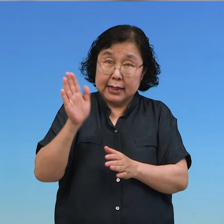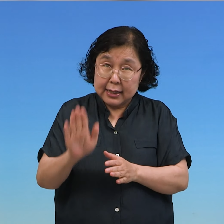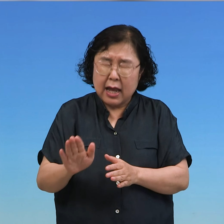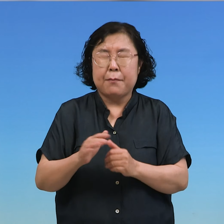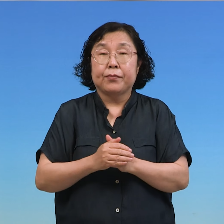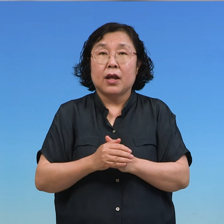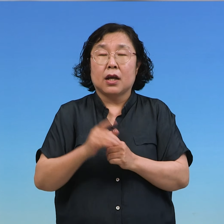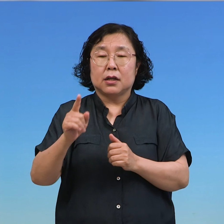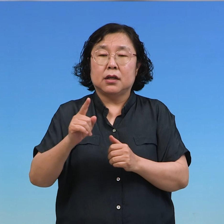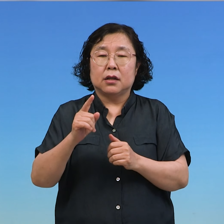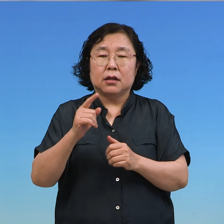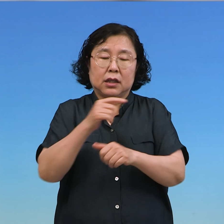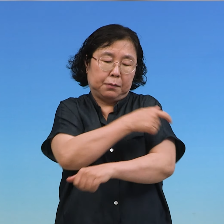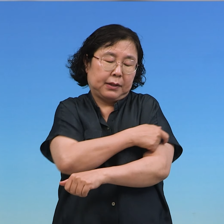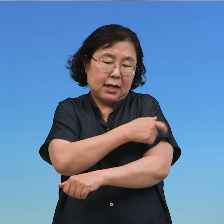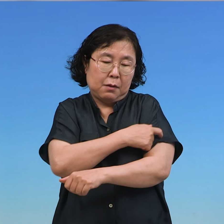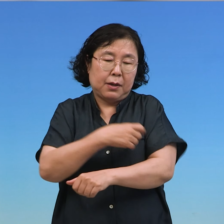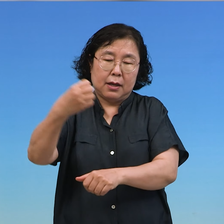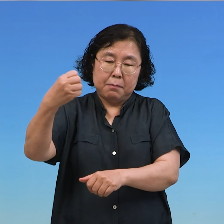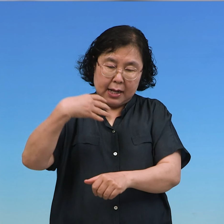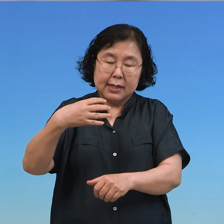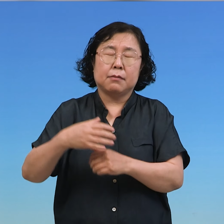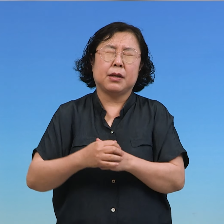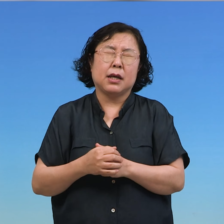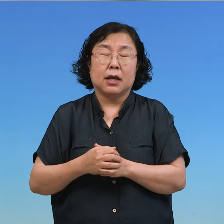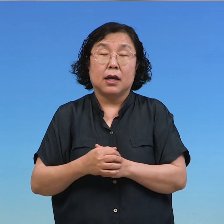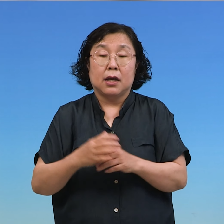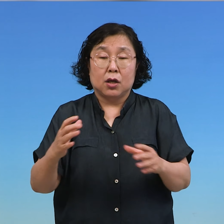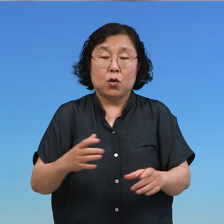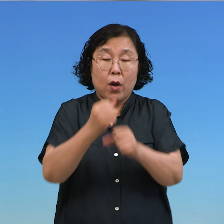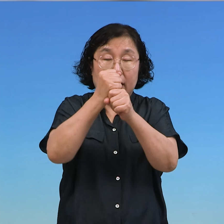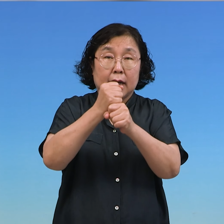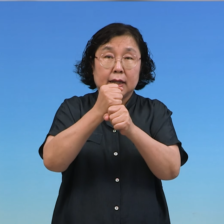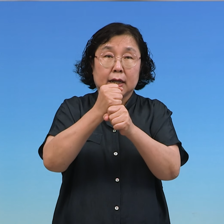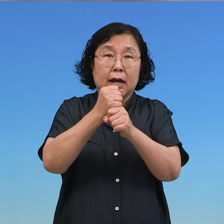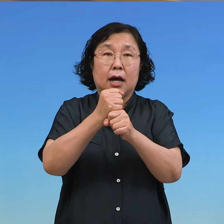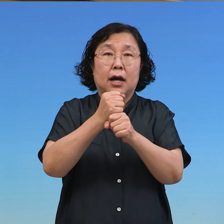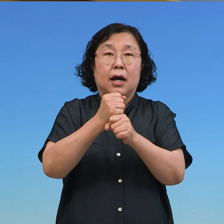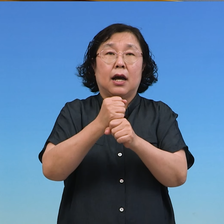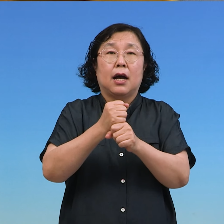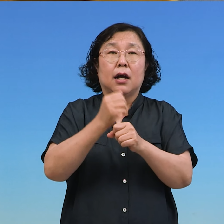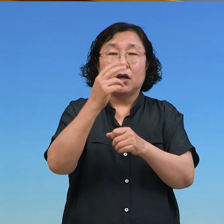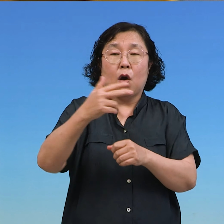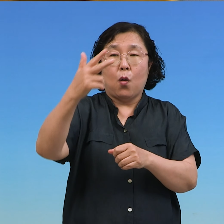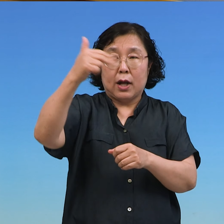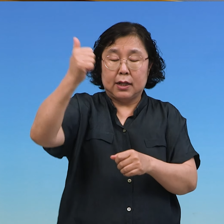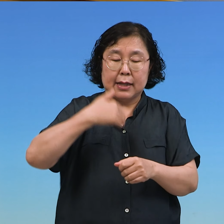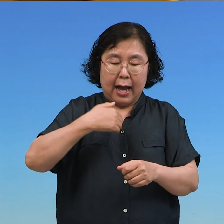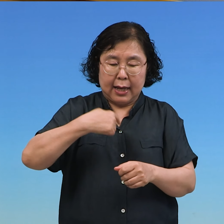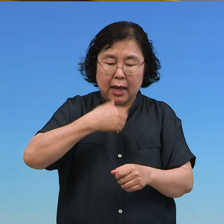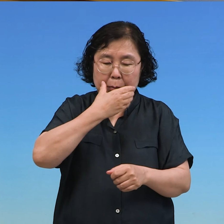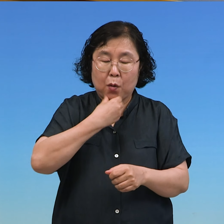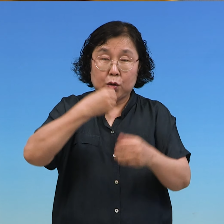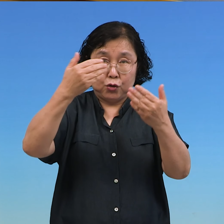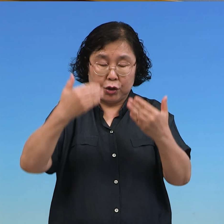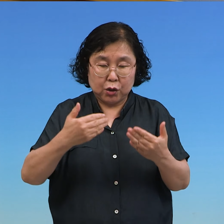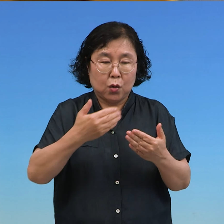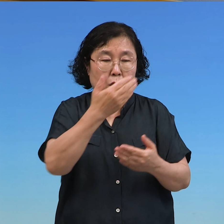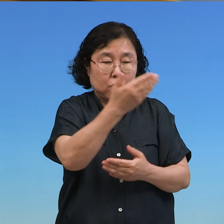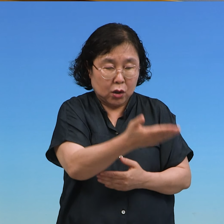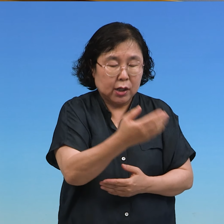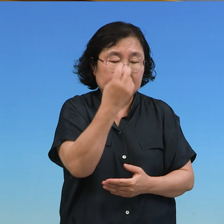보니까 이 말씀을 주신 거더라고요 바로 이 말씀이에요 민숙이 6장 24절 요호와는 내게 복을